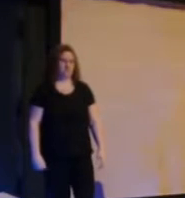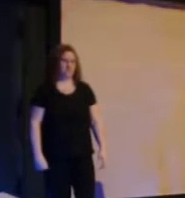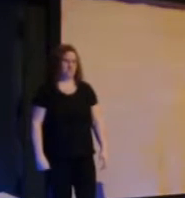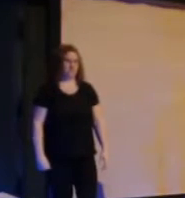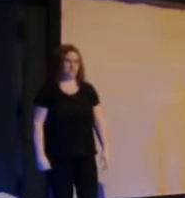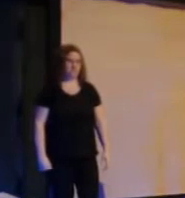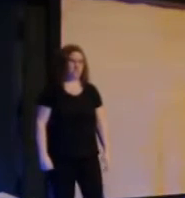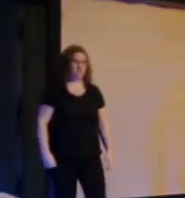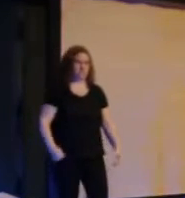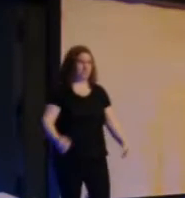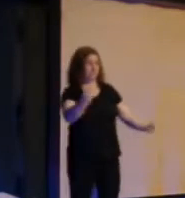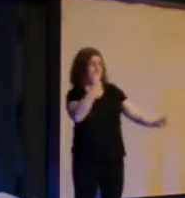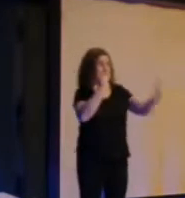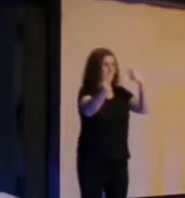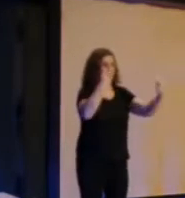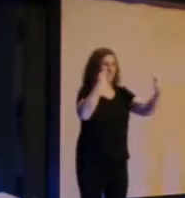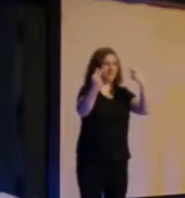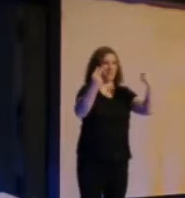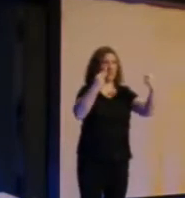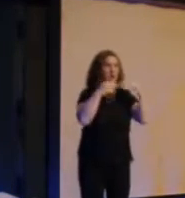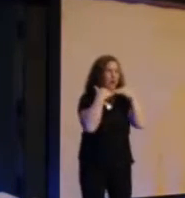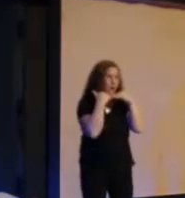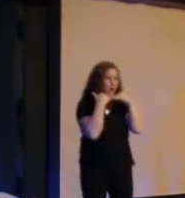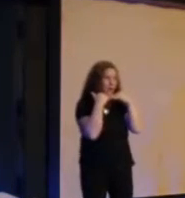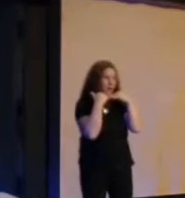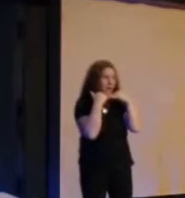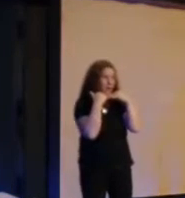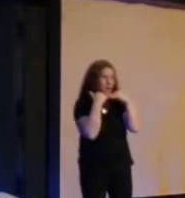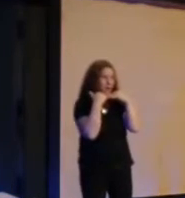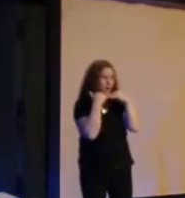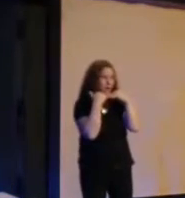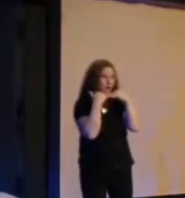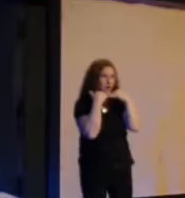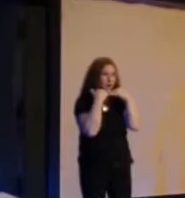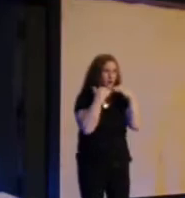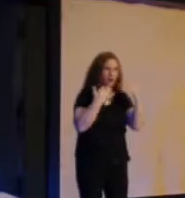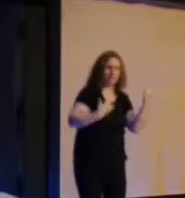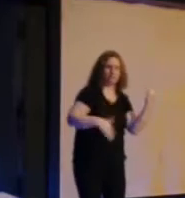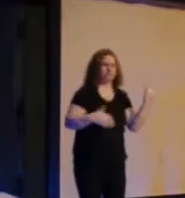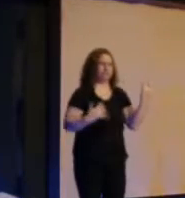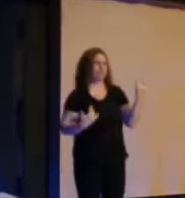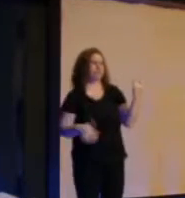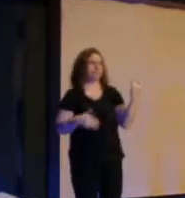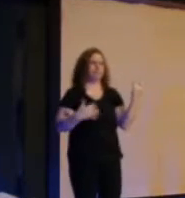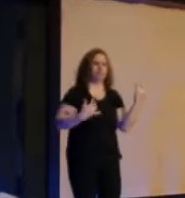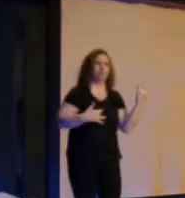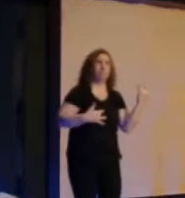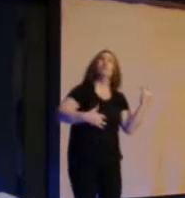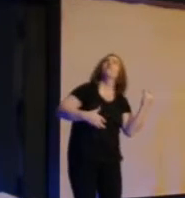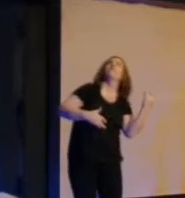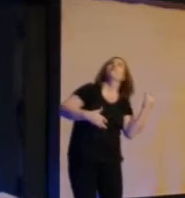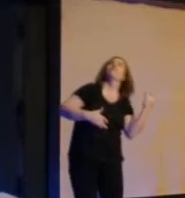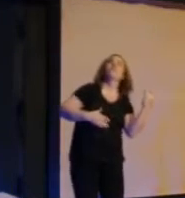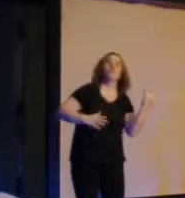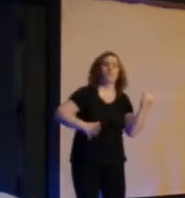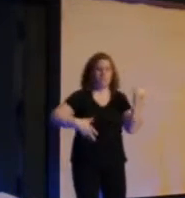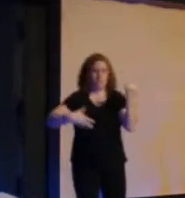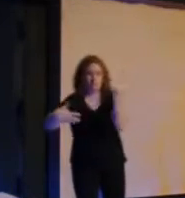Apenas el trovador fantasma hubo terminado su relato hipnótico sin mirarnos, comenzó a